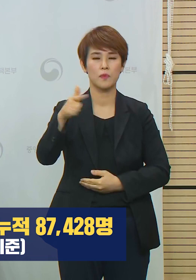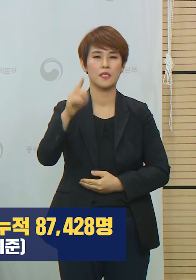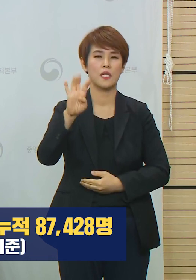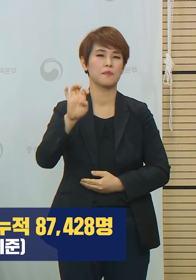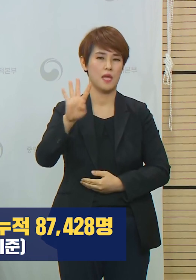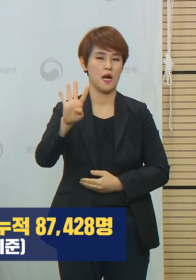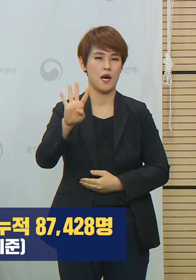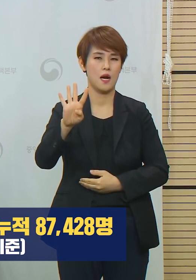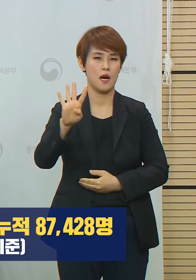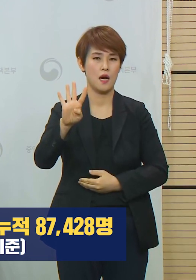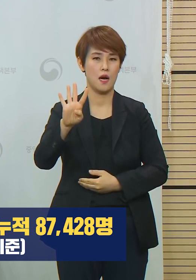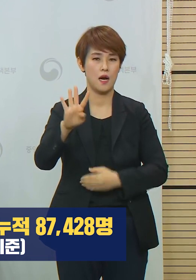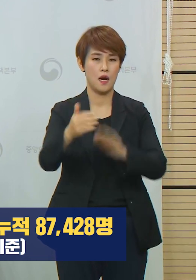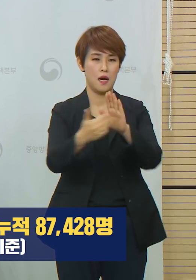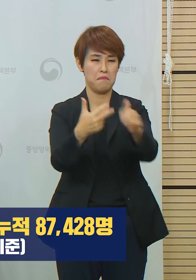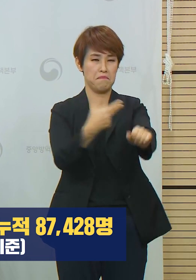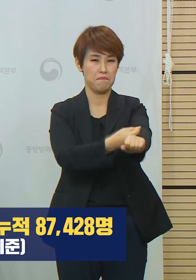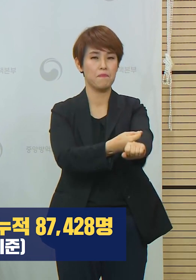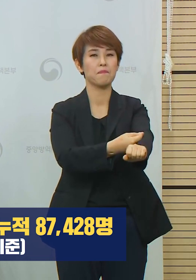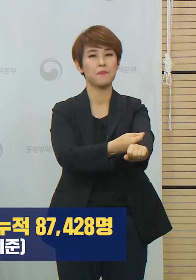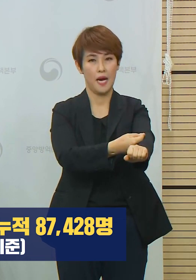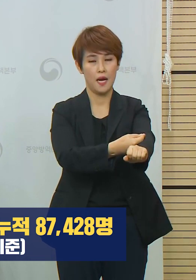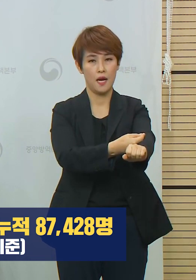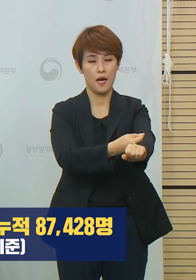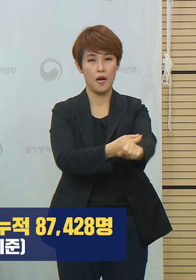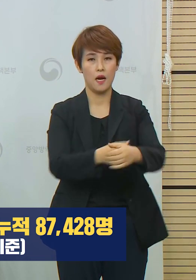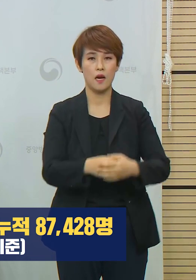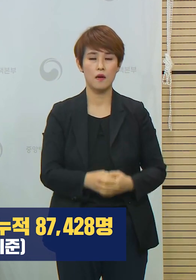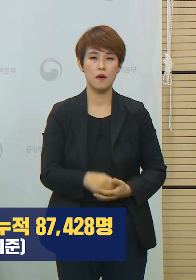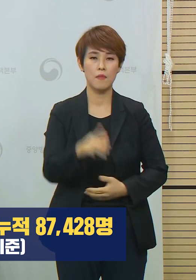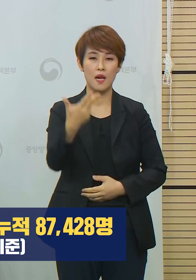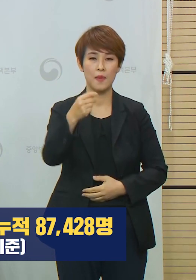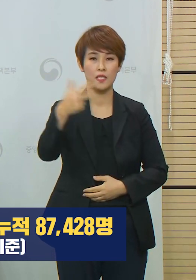63,644명이 예방접종을 추가로 받아 현재까지 총